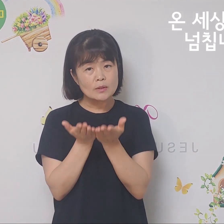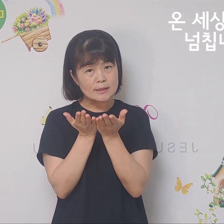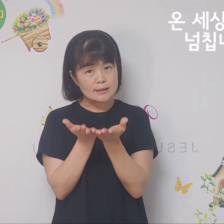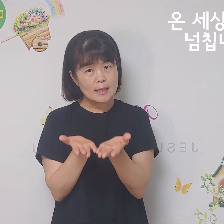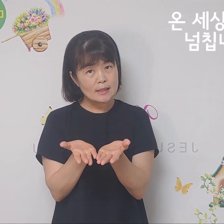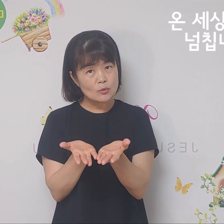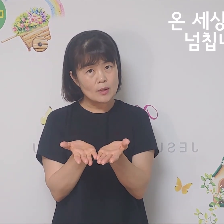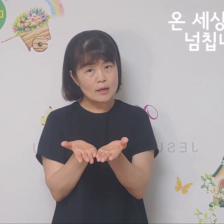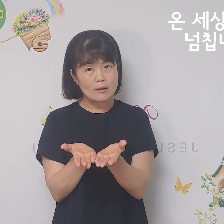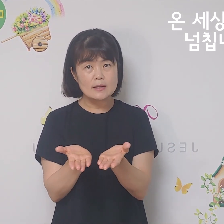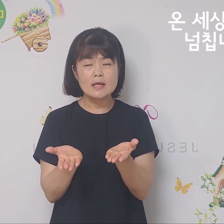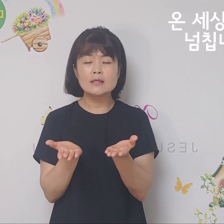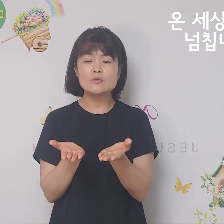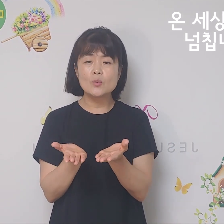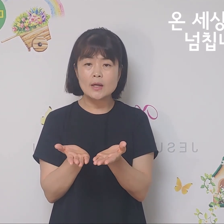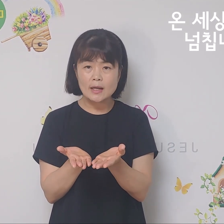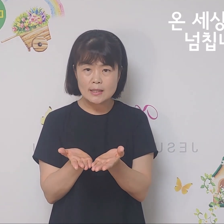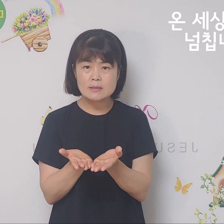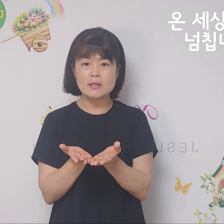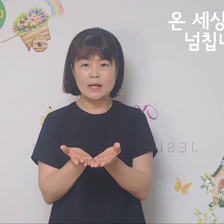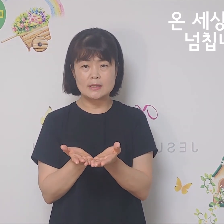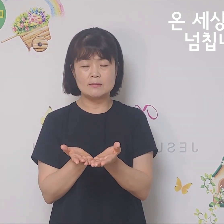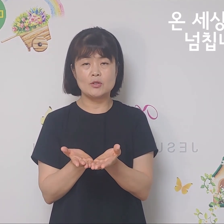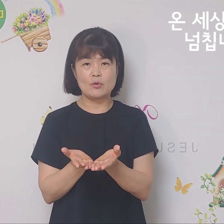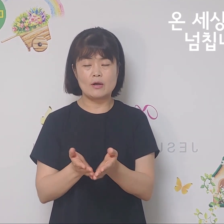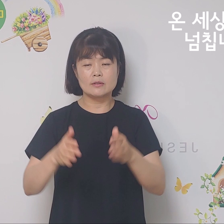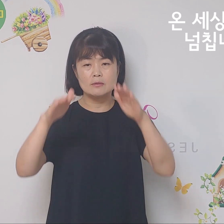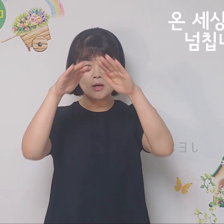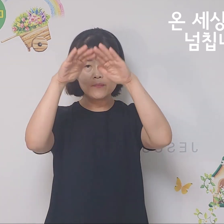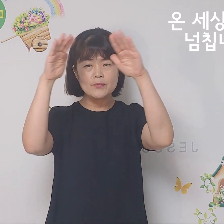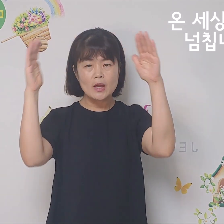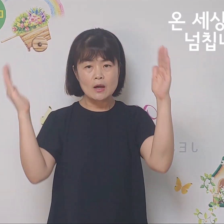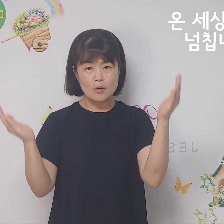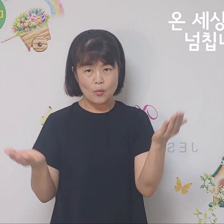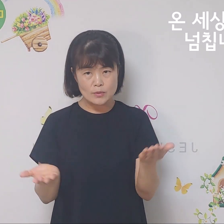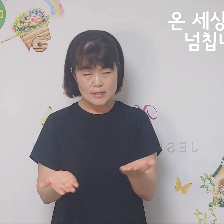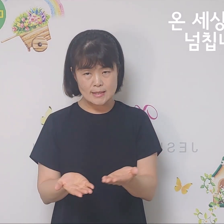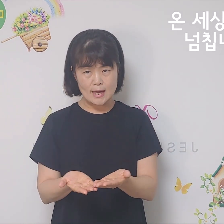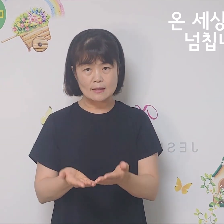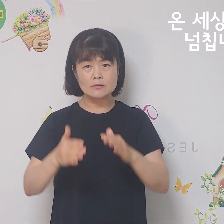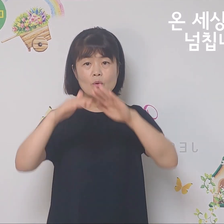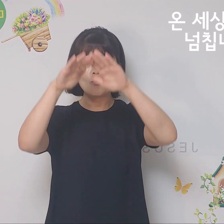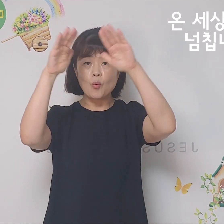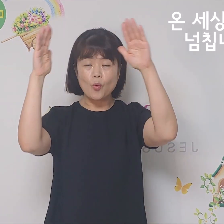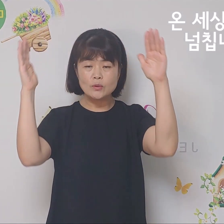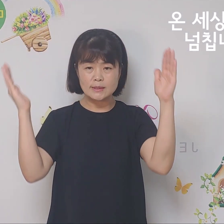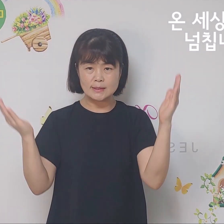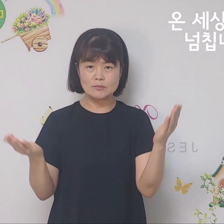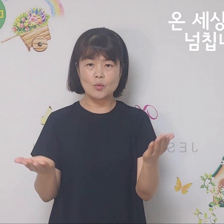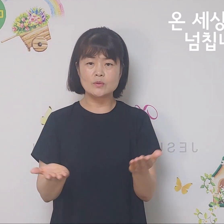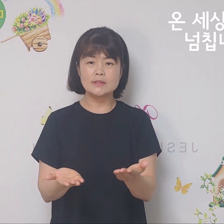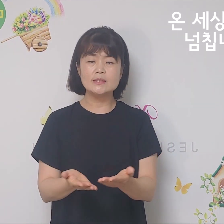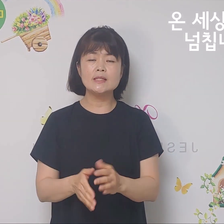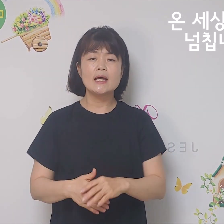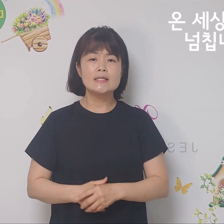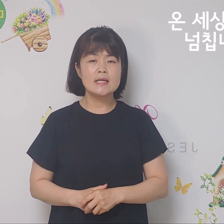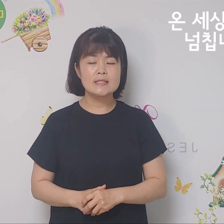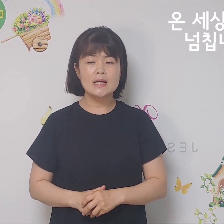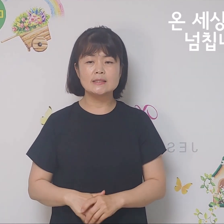손끝, 새끼손가락과 새끼손가락까지만 다시면 돼요. 그러면 온 세상, 또 모든